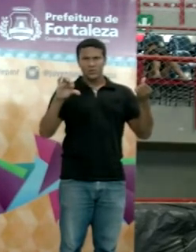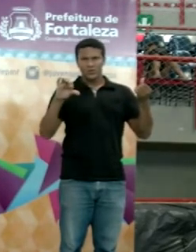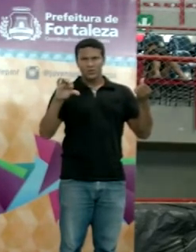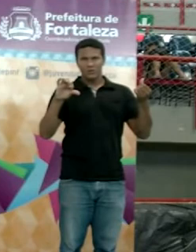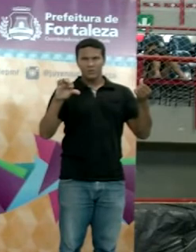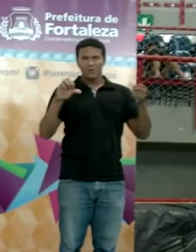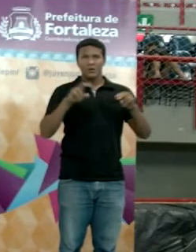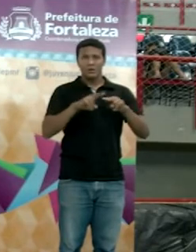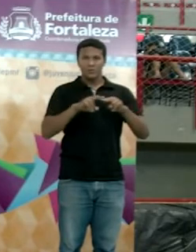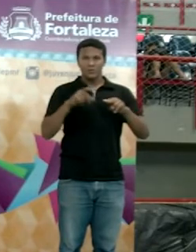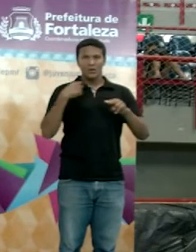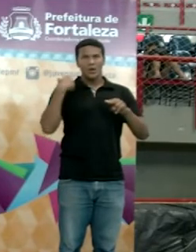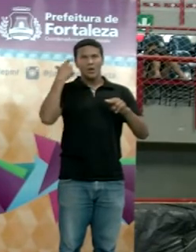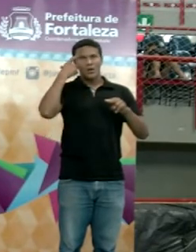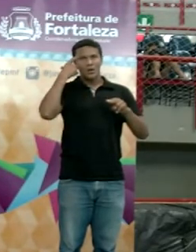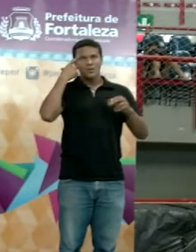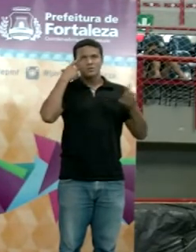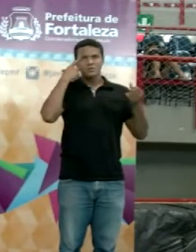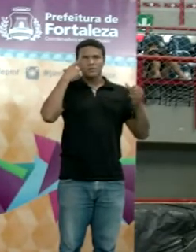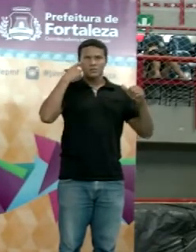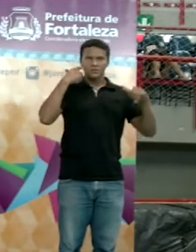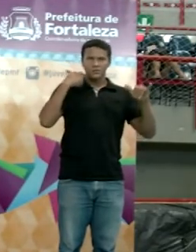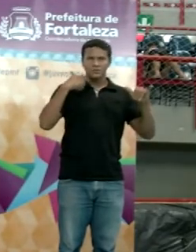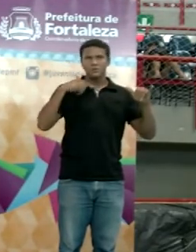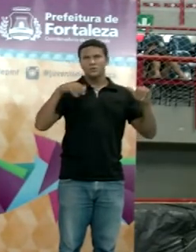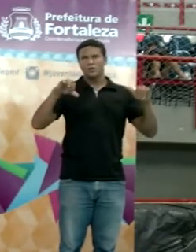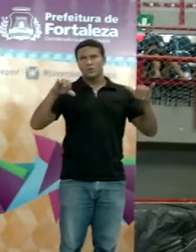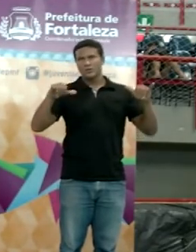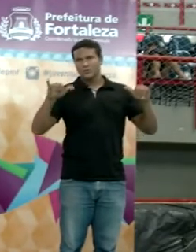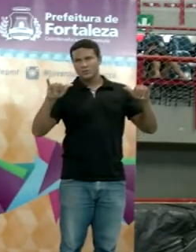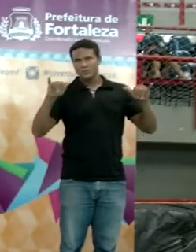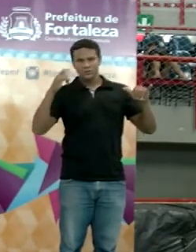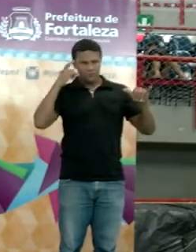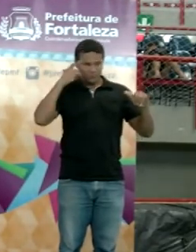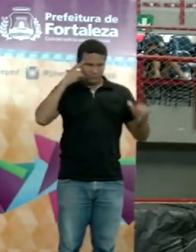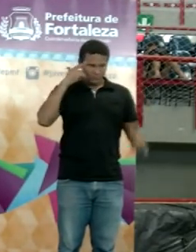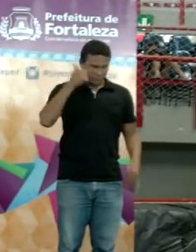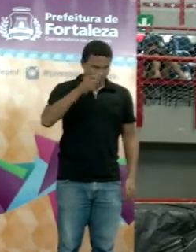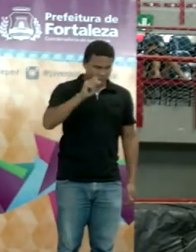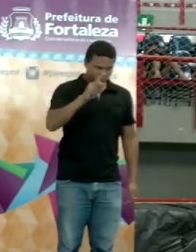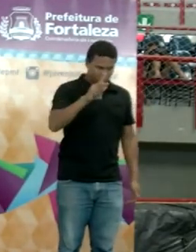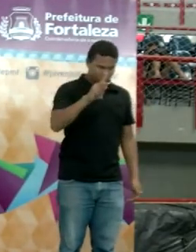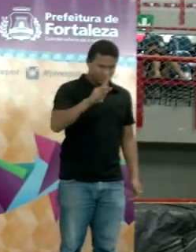têm valores 16y, 9y. Tá tranquilo aí?